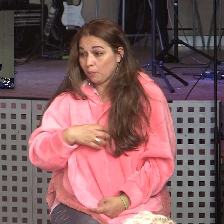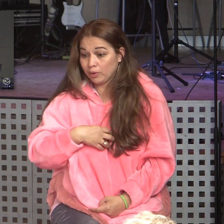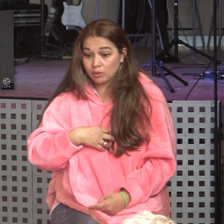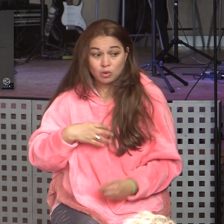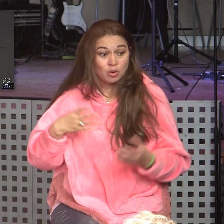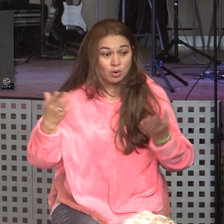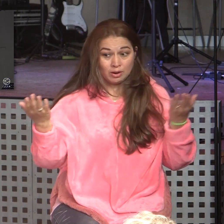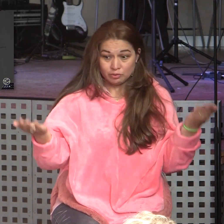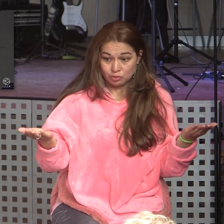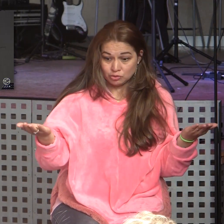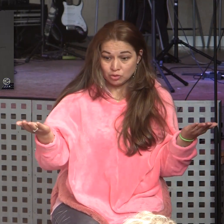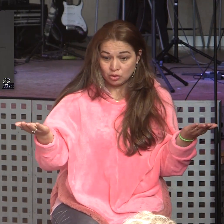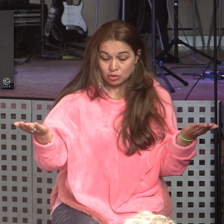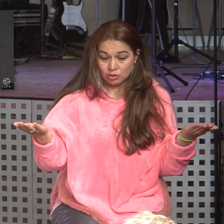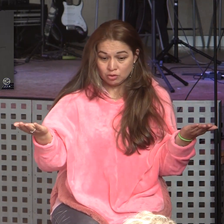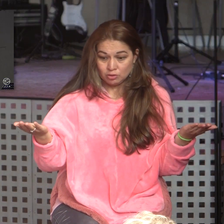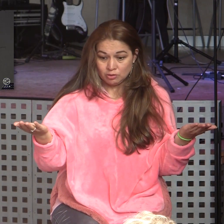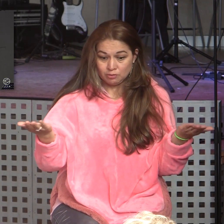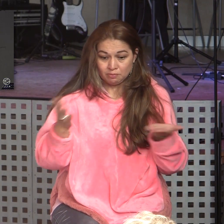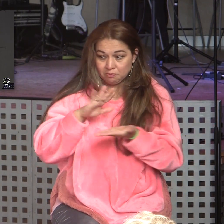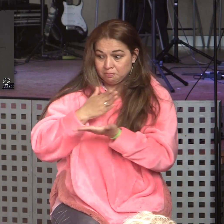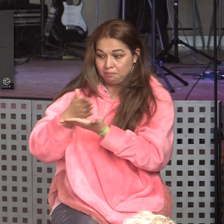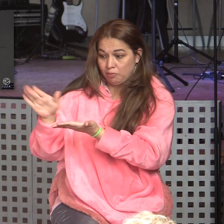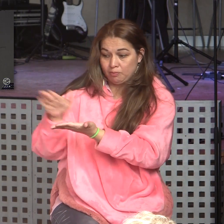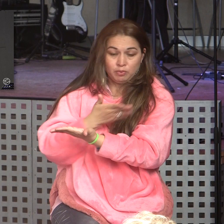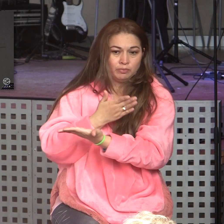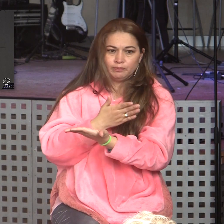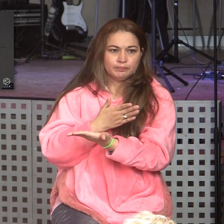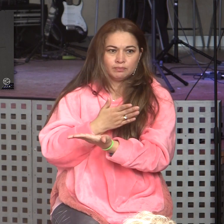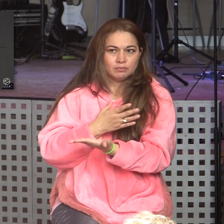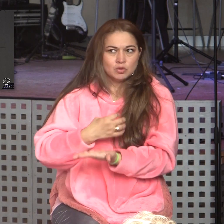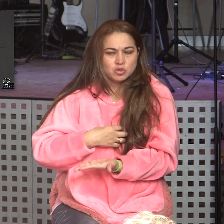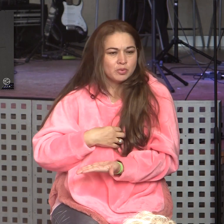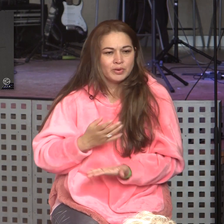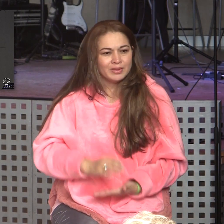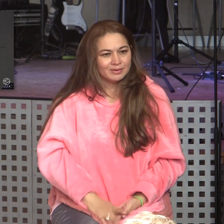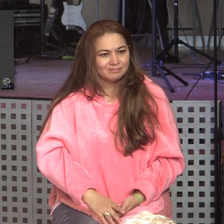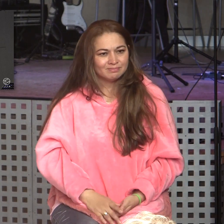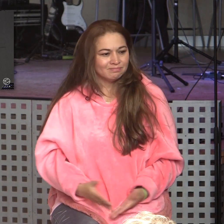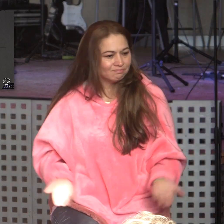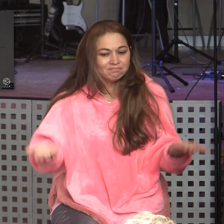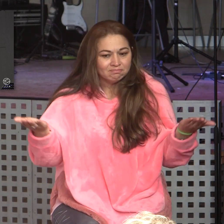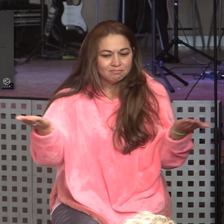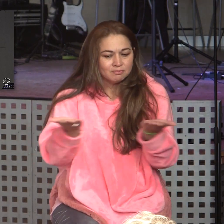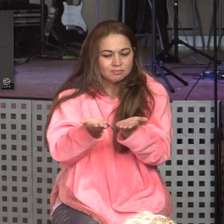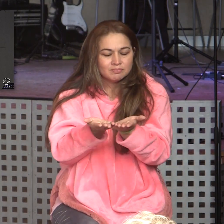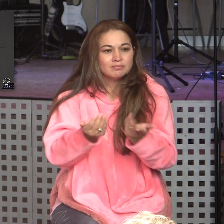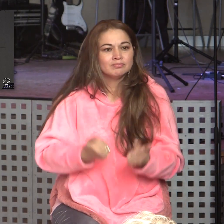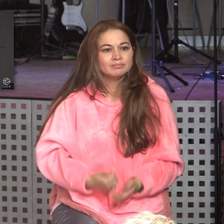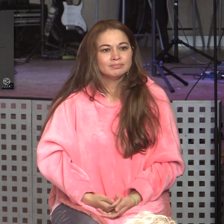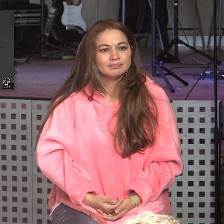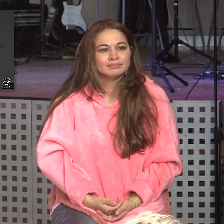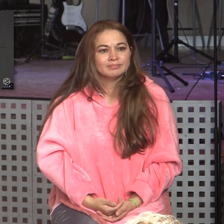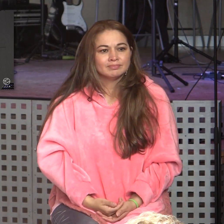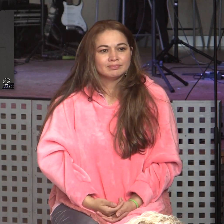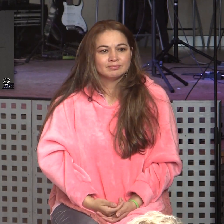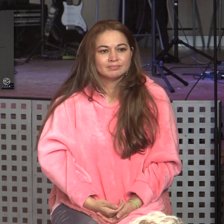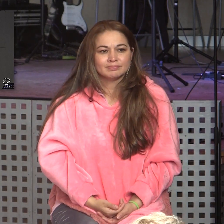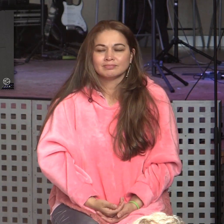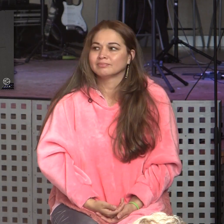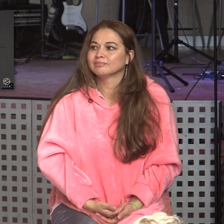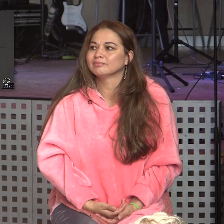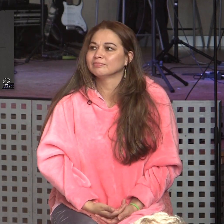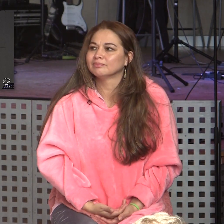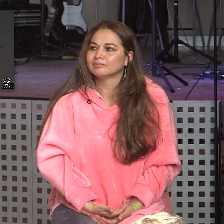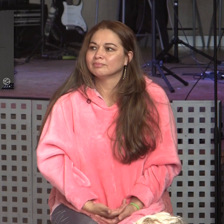Estoy poniendo solo el fundamento de ideas, conceptos. Es decir, si veo lo